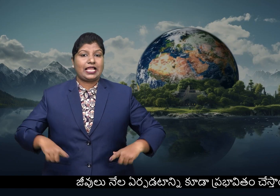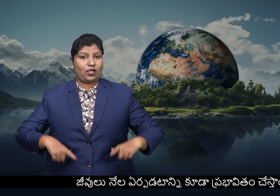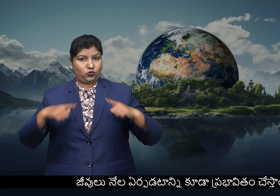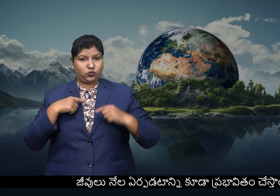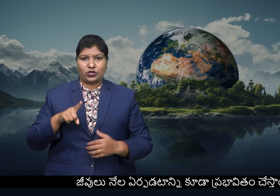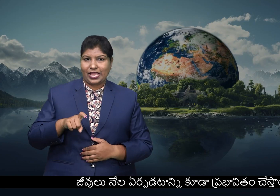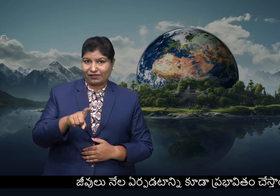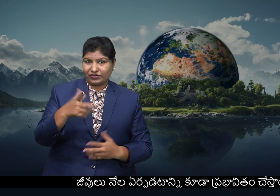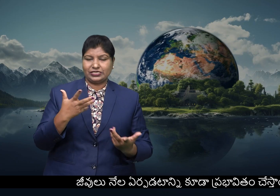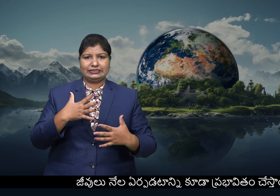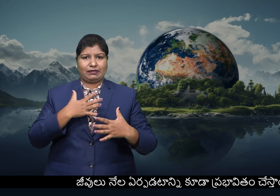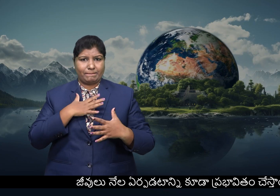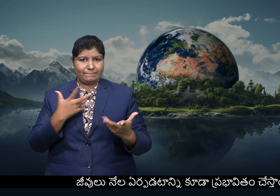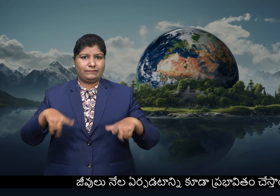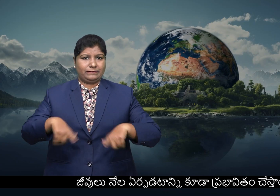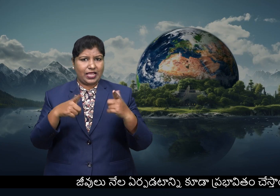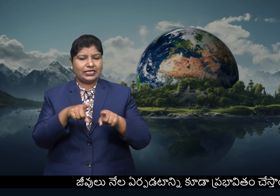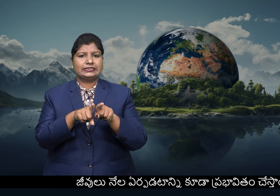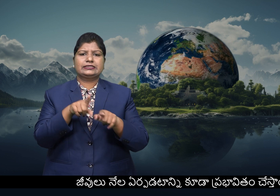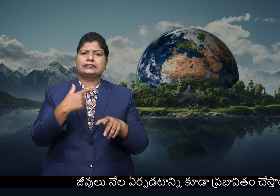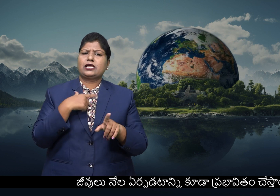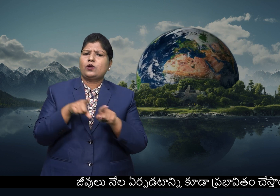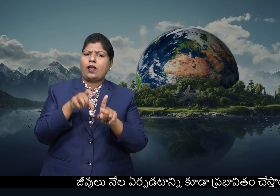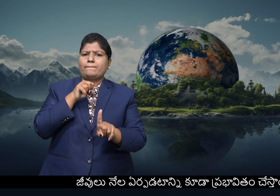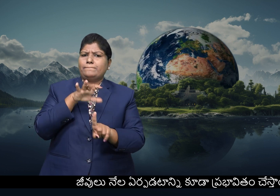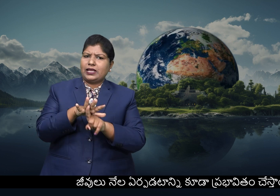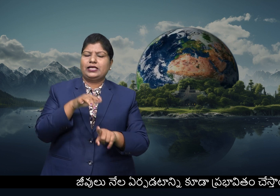జీవులు నేల ఏర్పడటాన్ని కూడా ప్రభావితం చేస్తాయి.